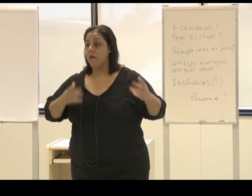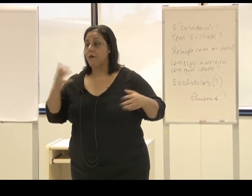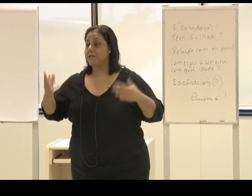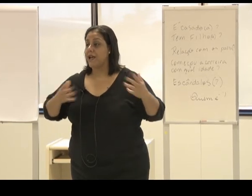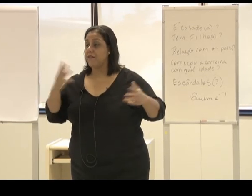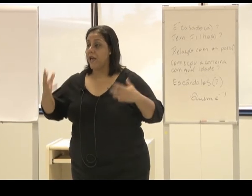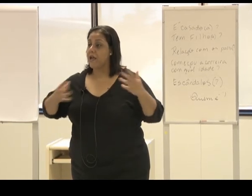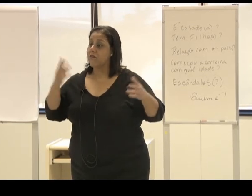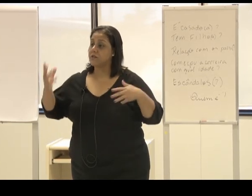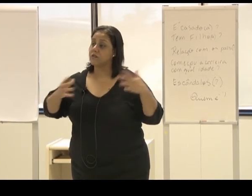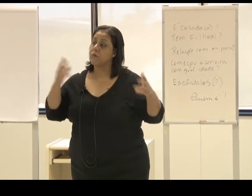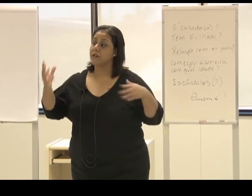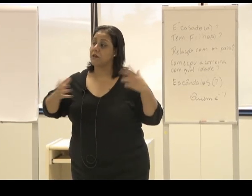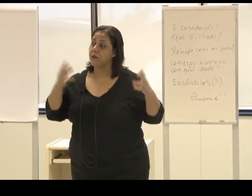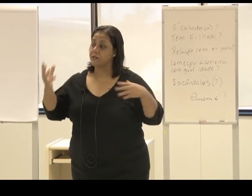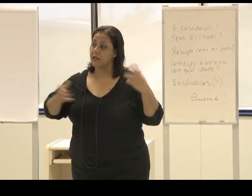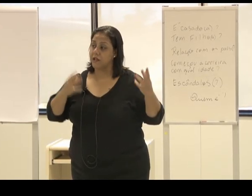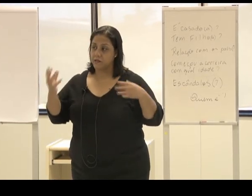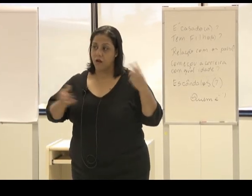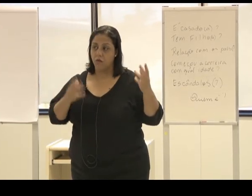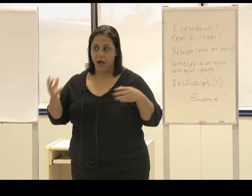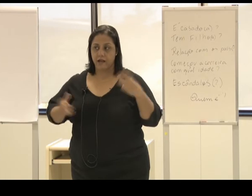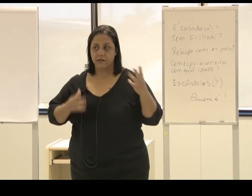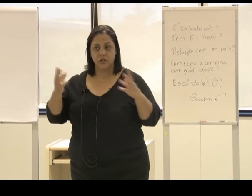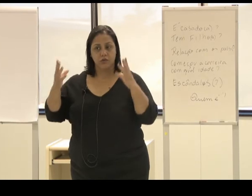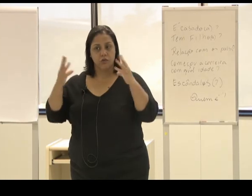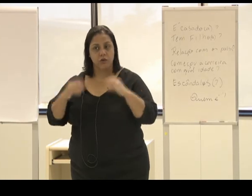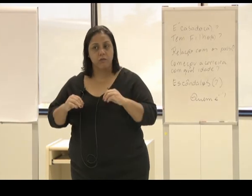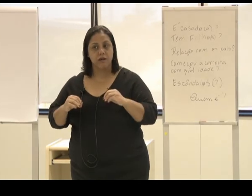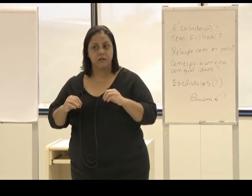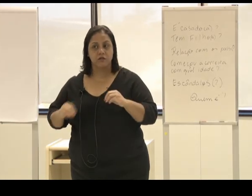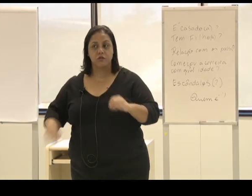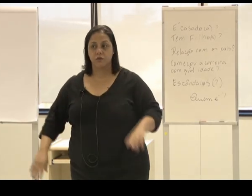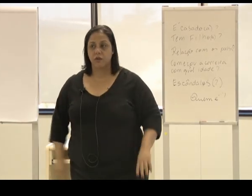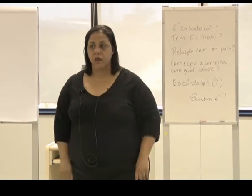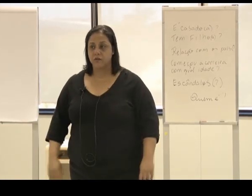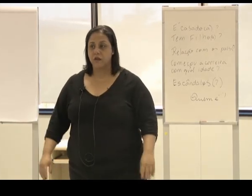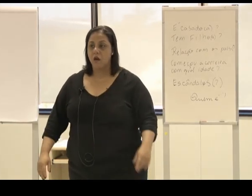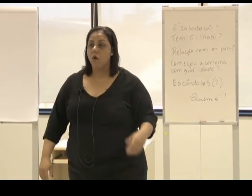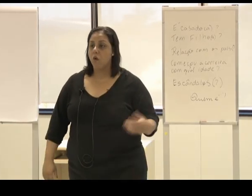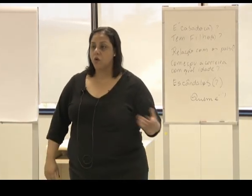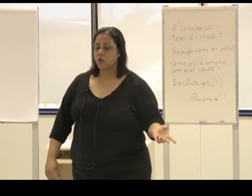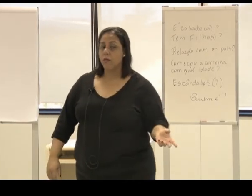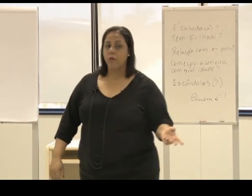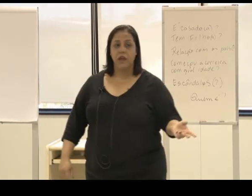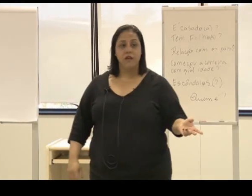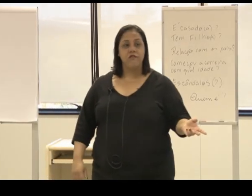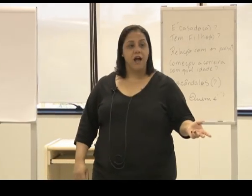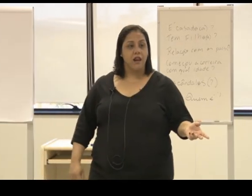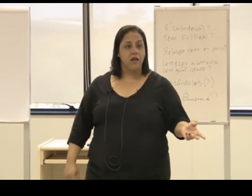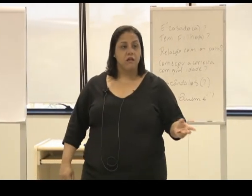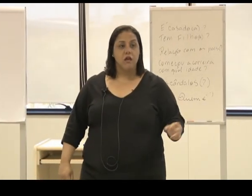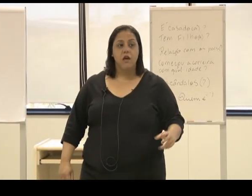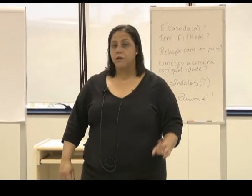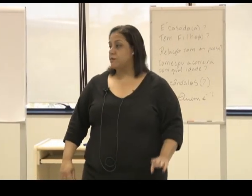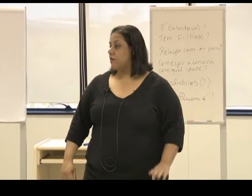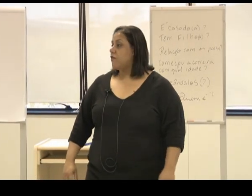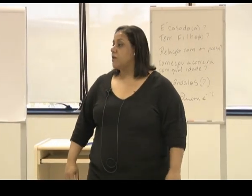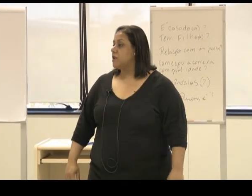Mas a ideia é que vocês comecem a prestar atenção mais e diminuir bastante o português. Hoje eu apoiei na fala, mas provavelmente